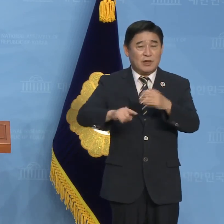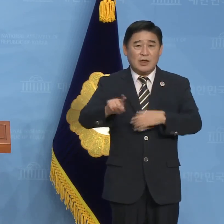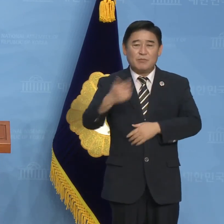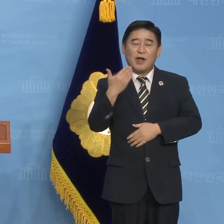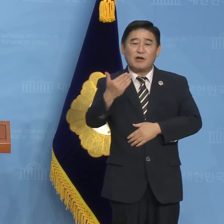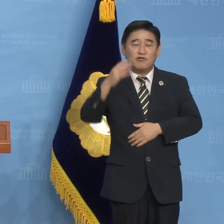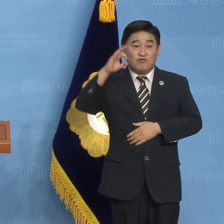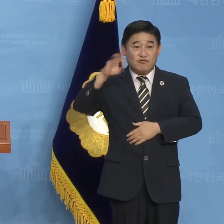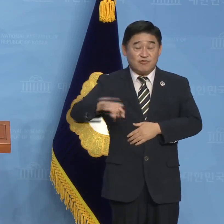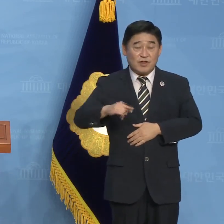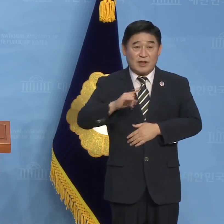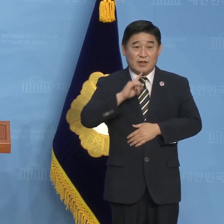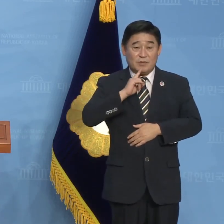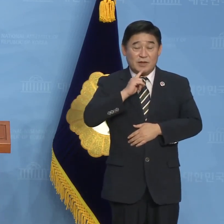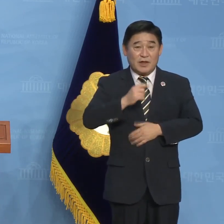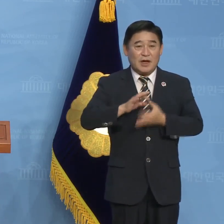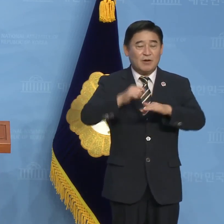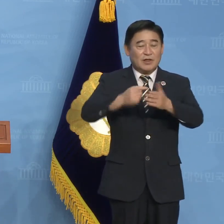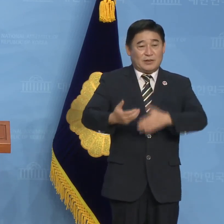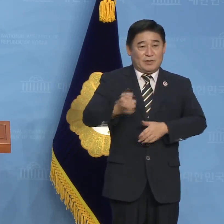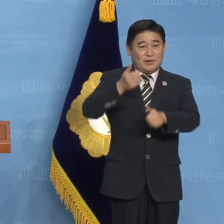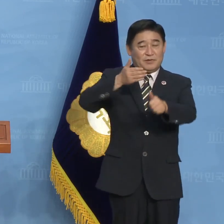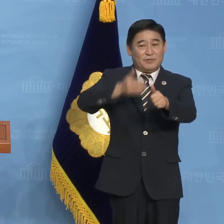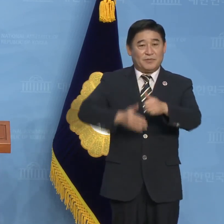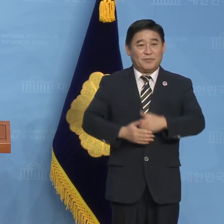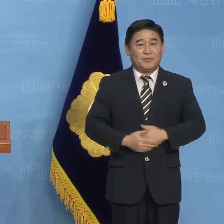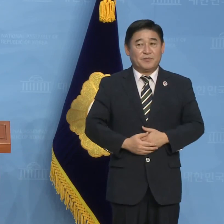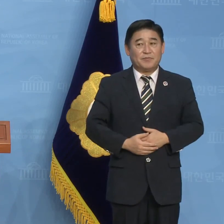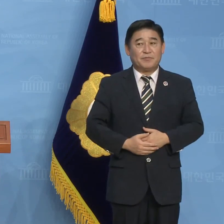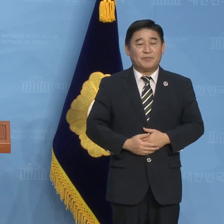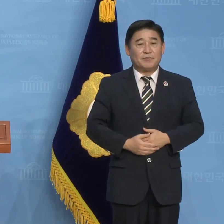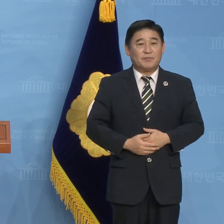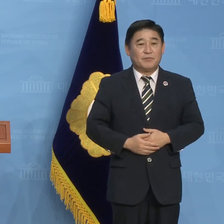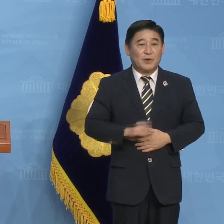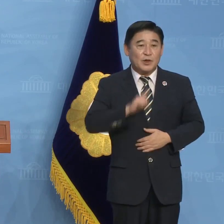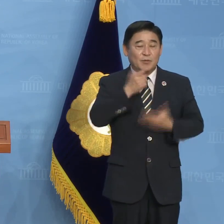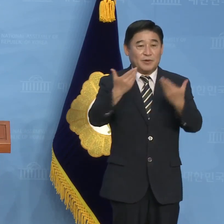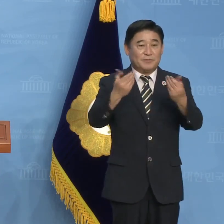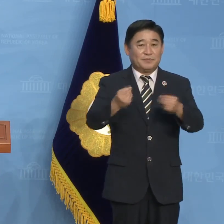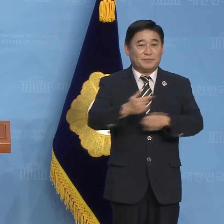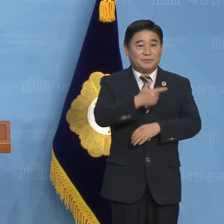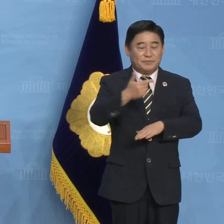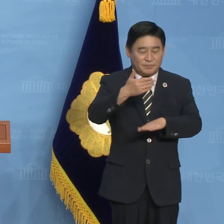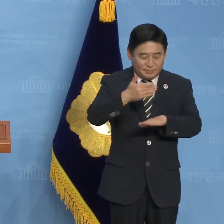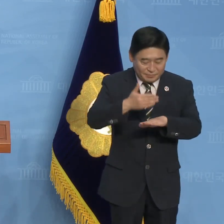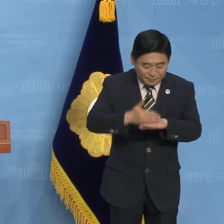109위라는 내용이 있습니다. 관심 가져주시기 바랍니다. 이상 보고를 마칩니다.